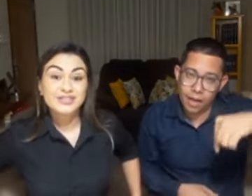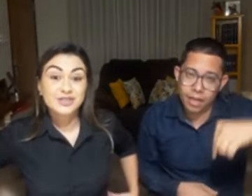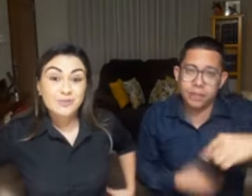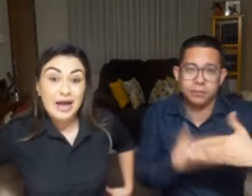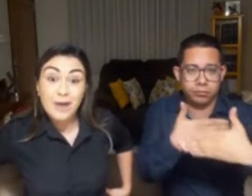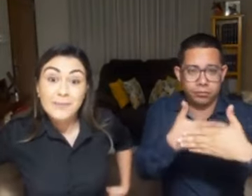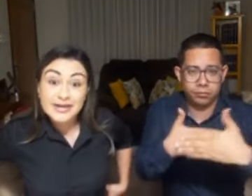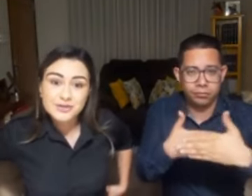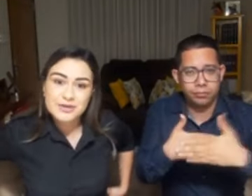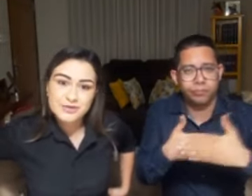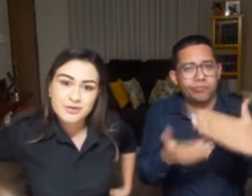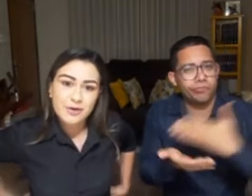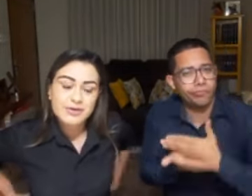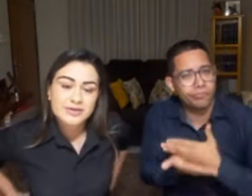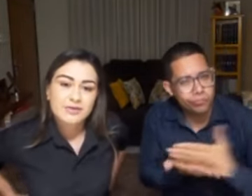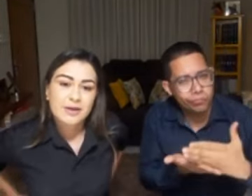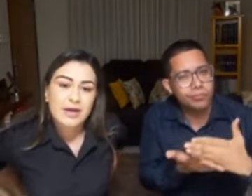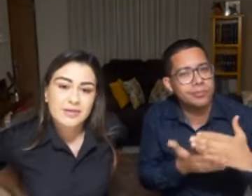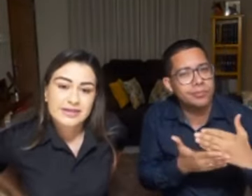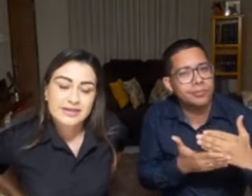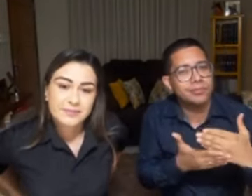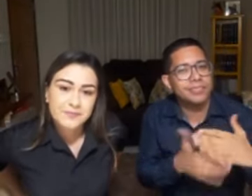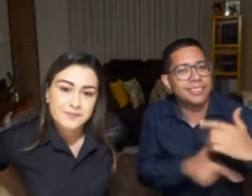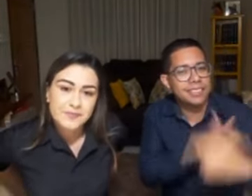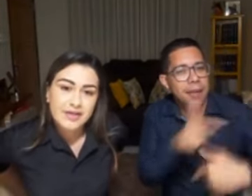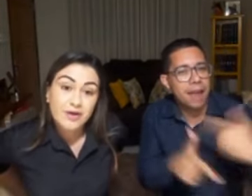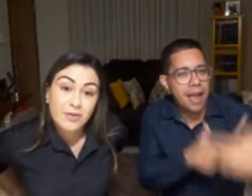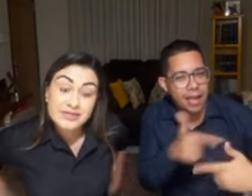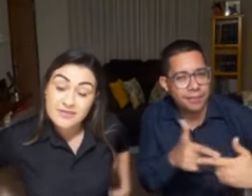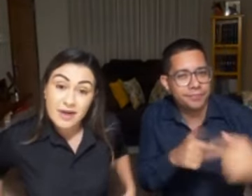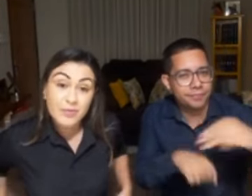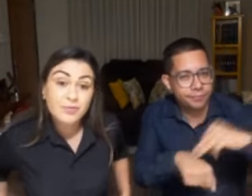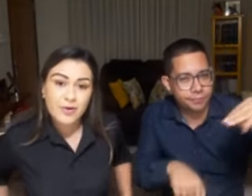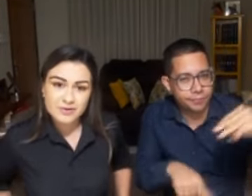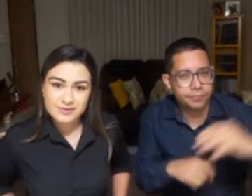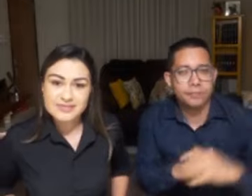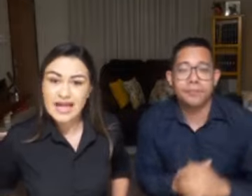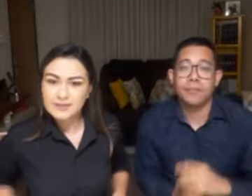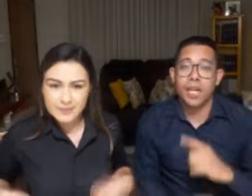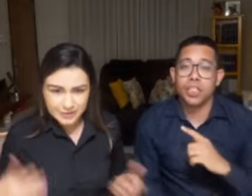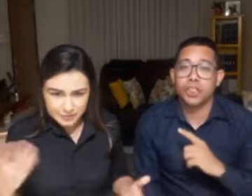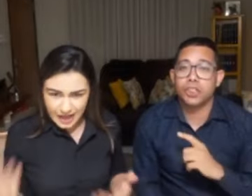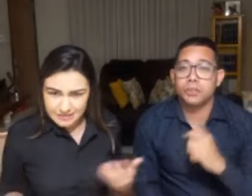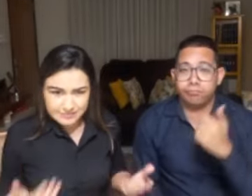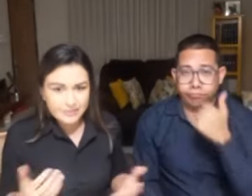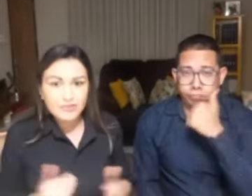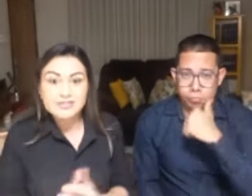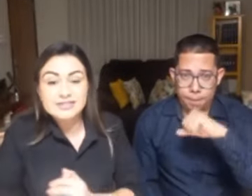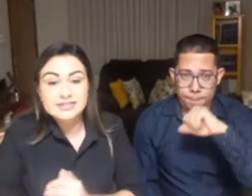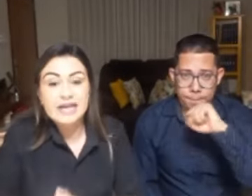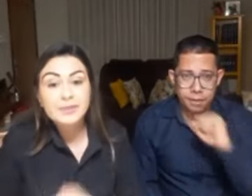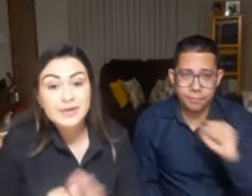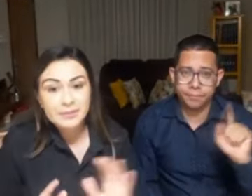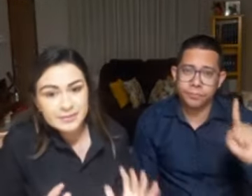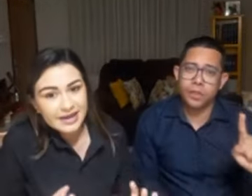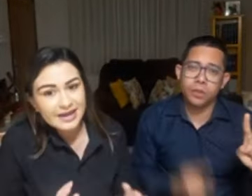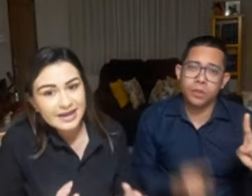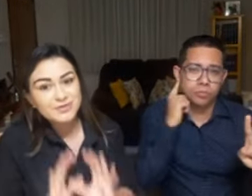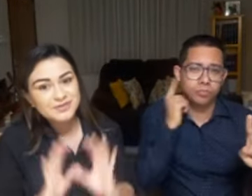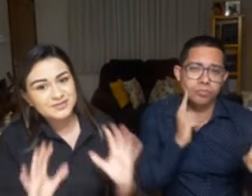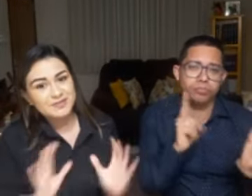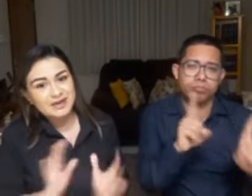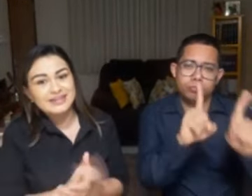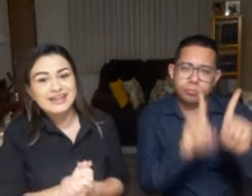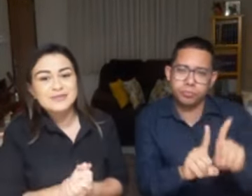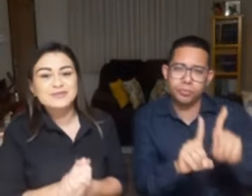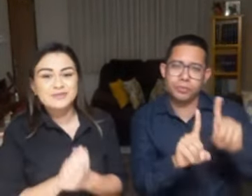aí a mãe de uma surda começou o trabalho aqui. E eu comecei a ficar muito próximas dela para ajudar no que fosse necessário, porque para mim era